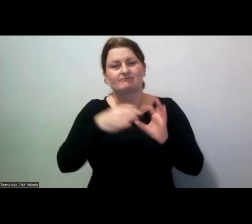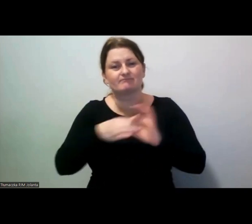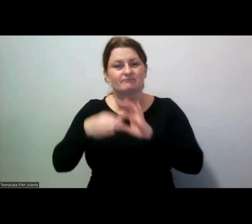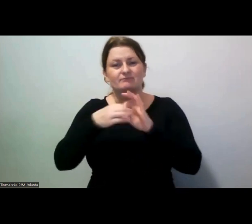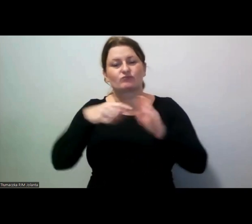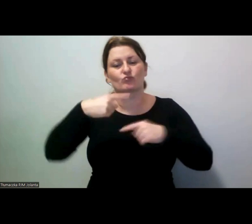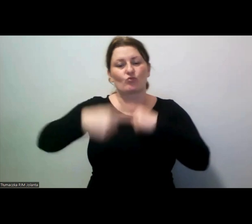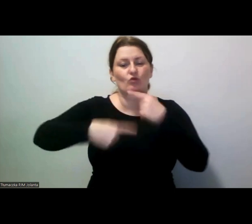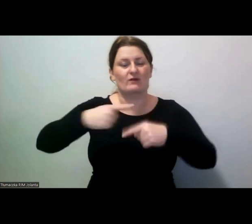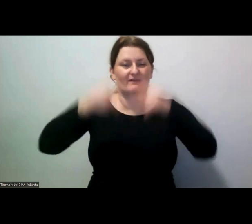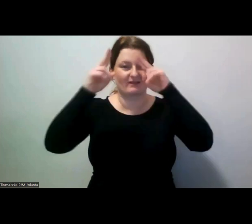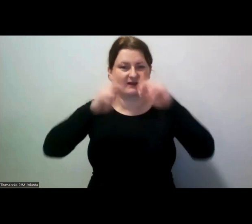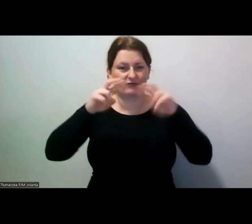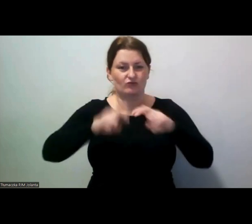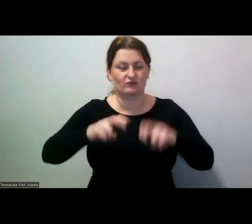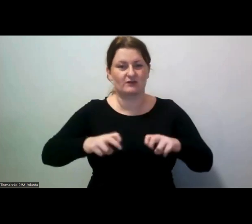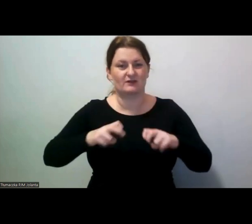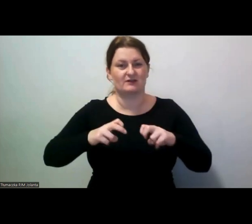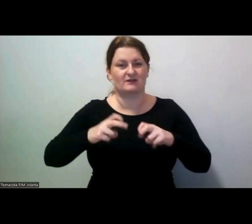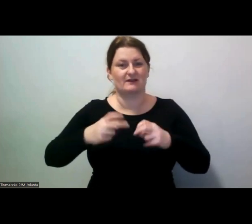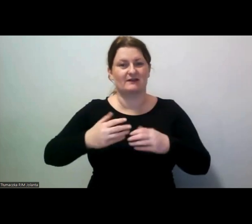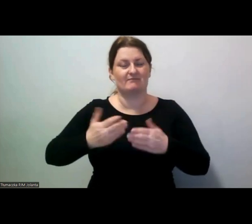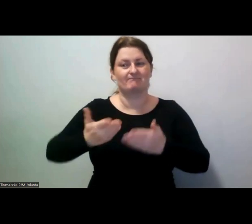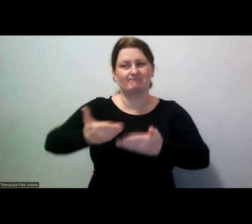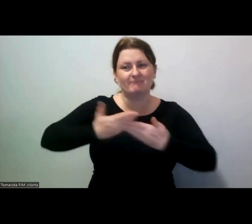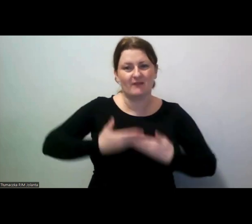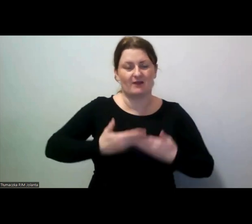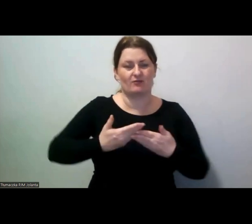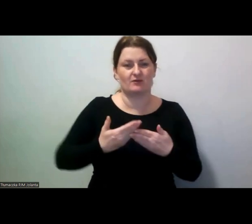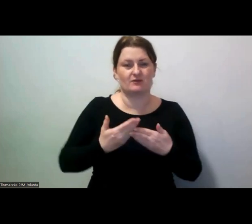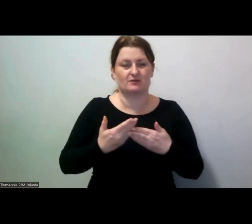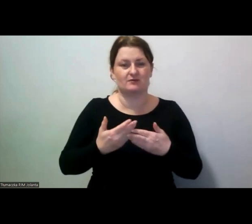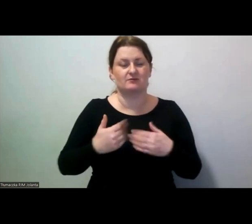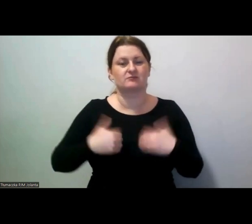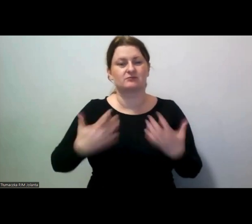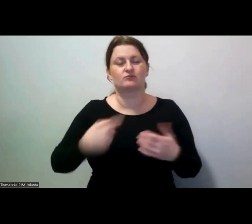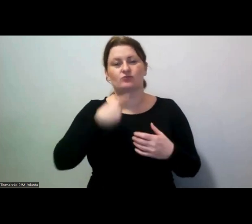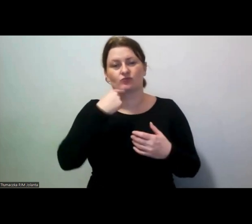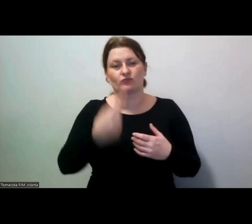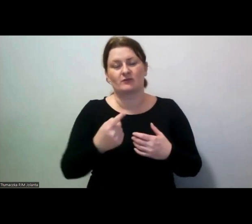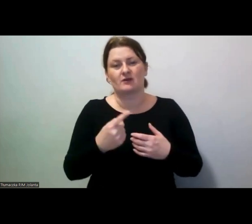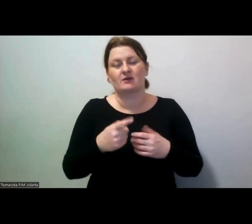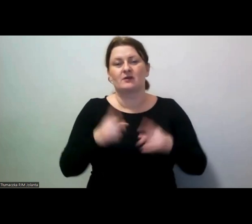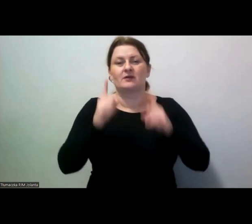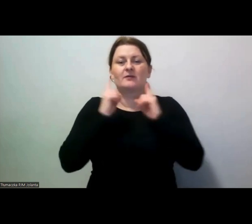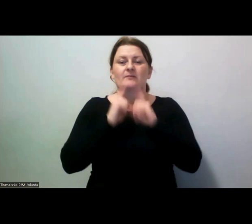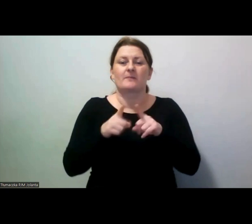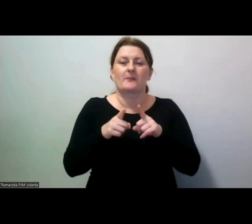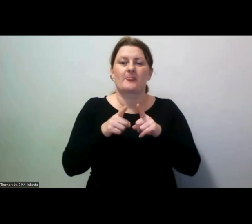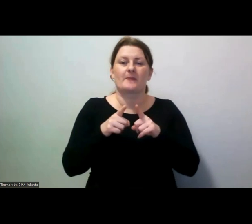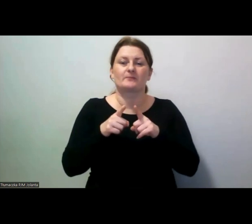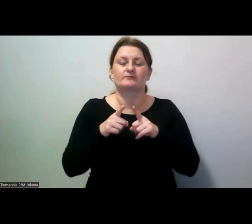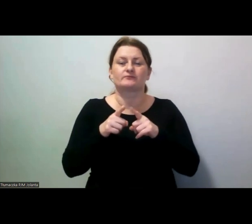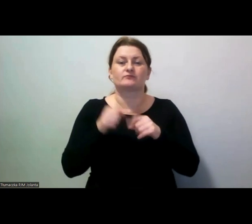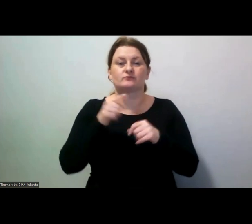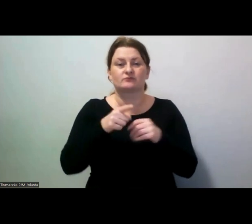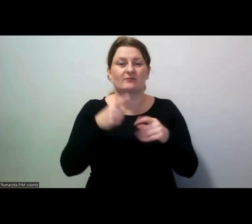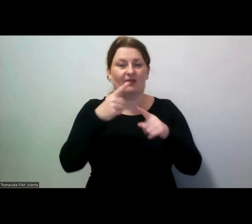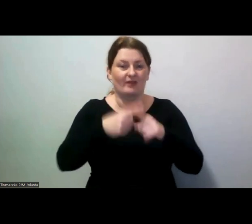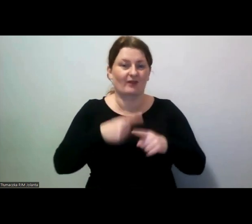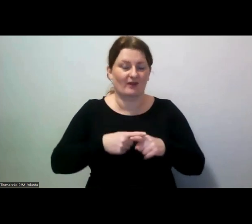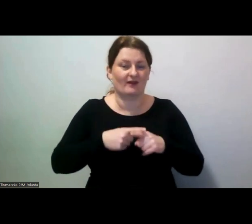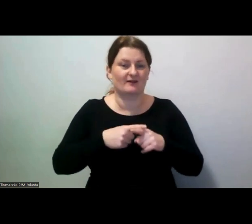procesem diagnostycznym wniosła. Więc no, chciałabym powiedzieć, że tak naprawdę no, to narzędzie